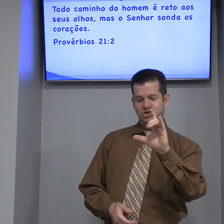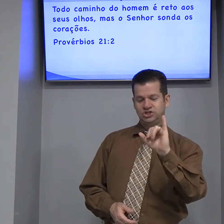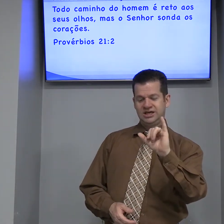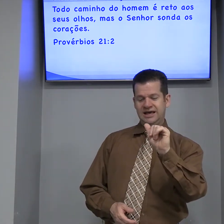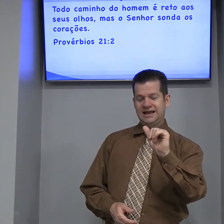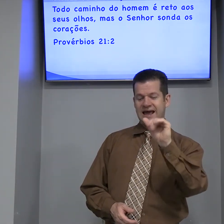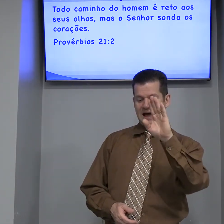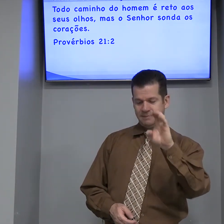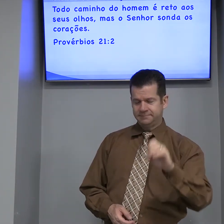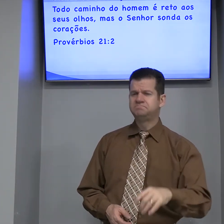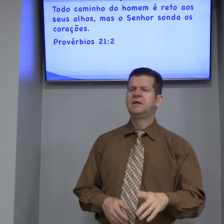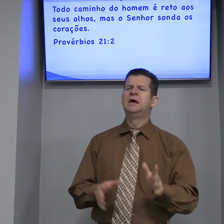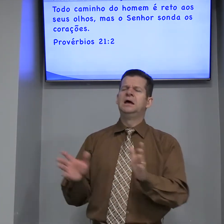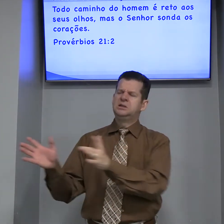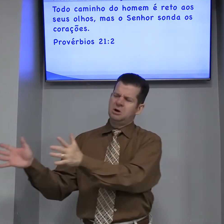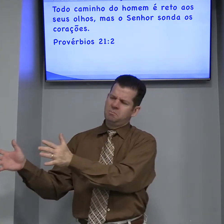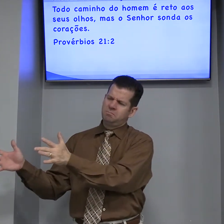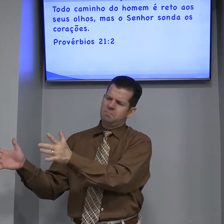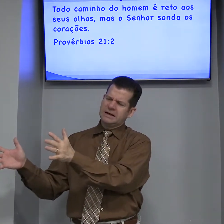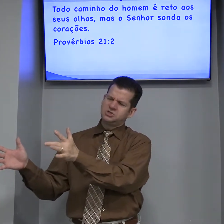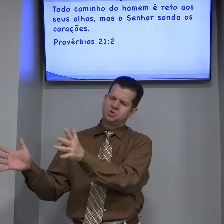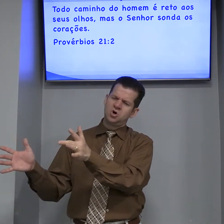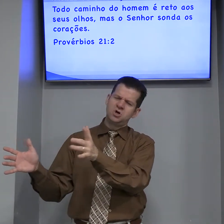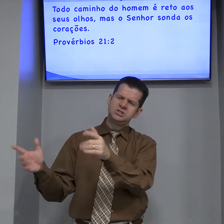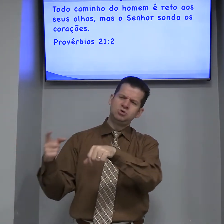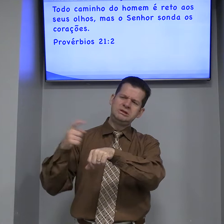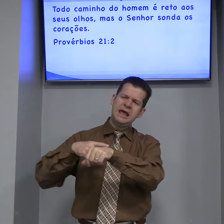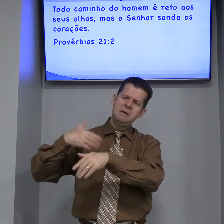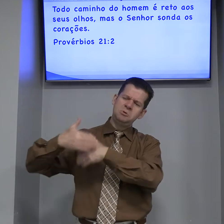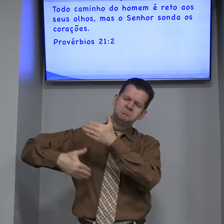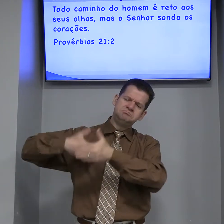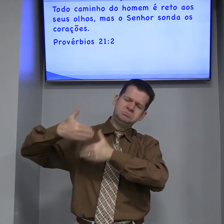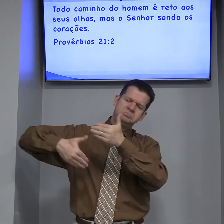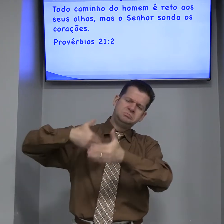de Eliabe. Então, passou-se um tempo.